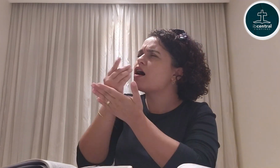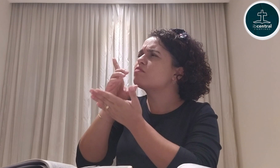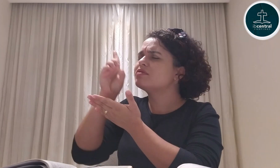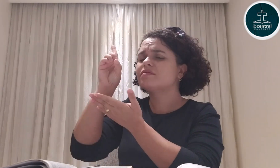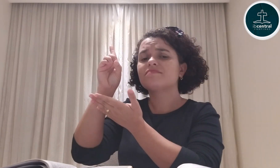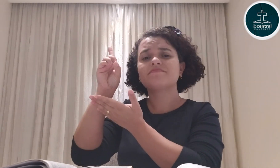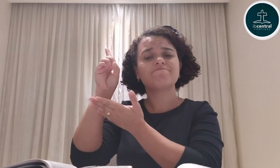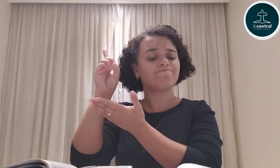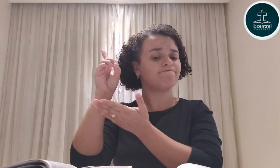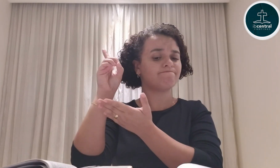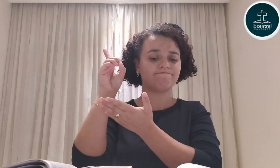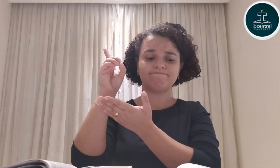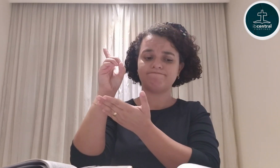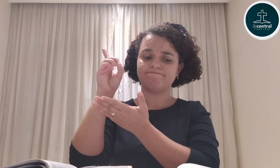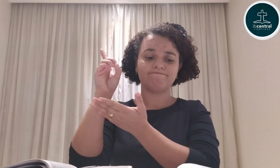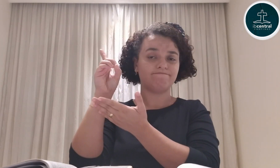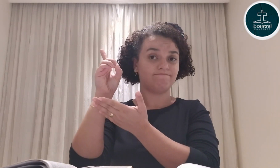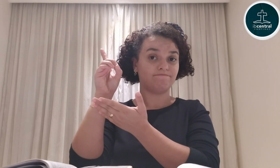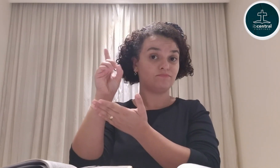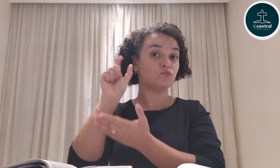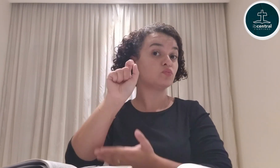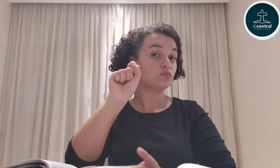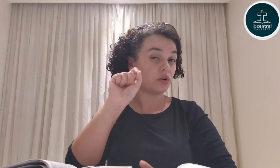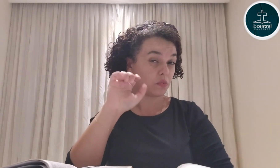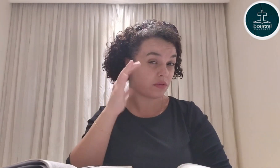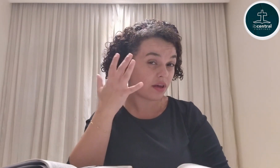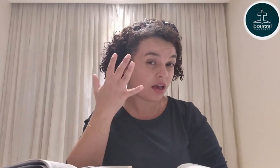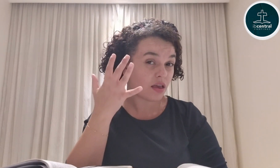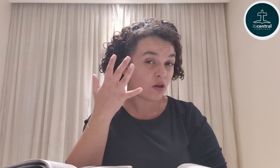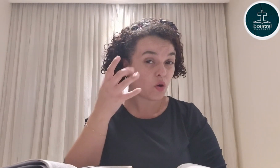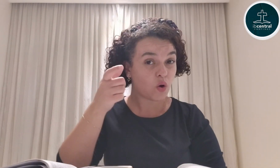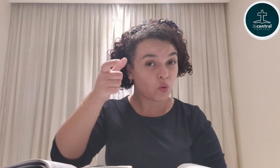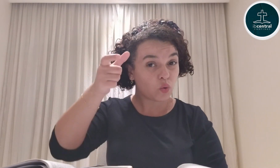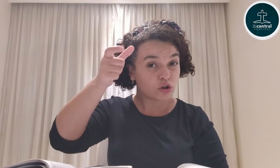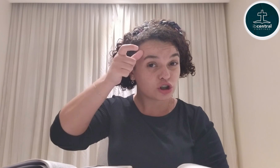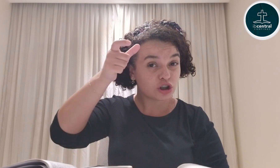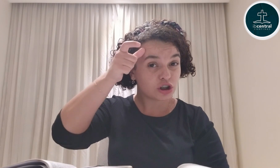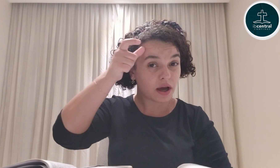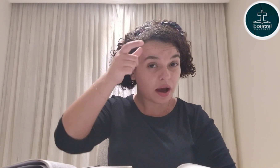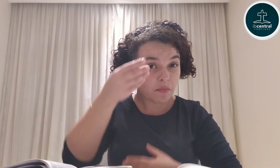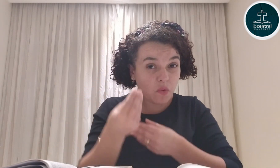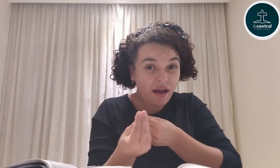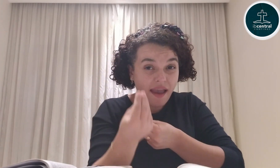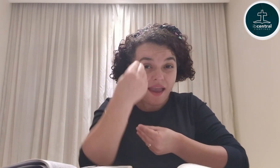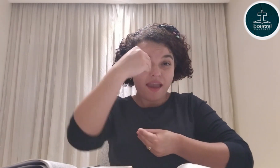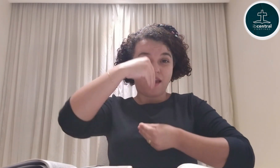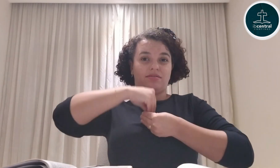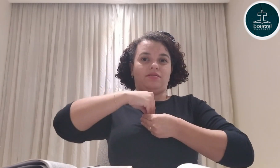orgulhoso, não o fez. Caim não entregou a sua vida a Deus.